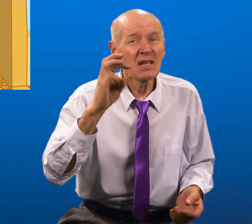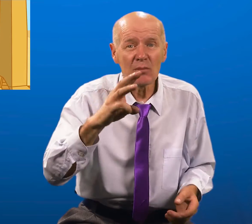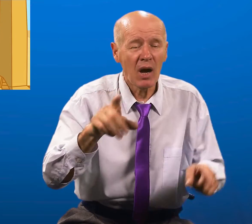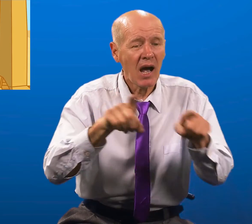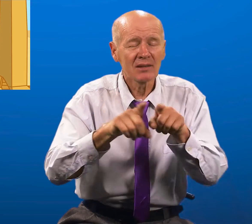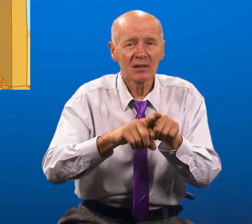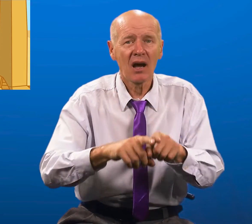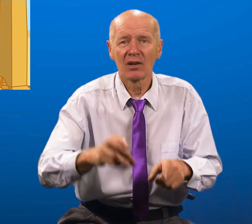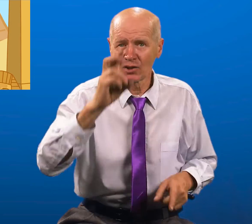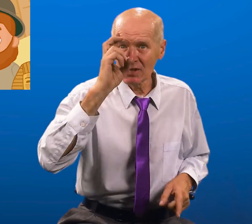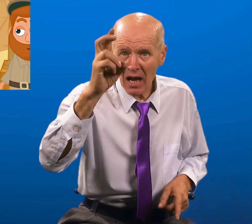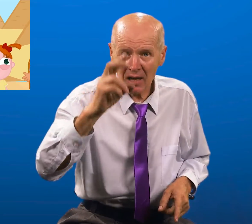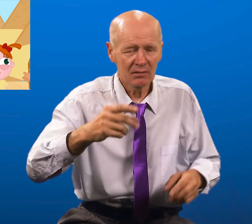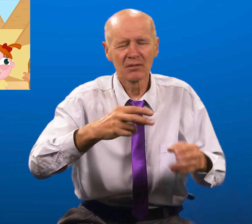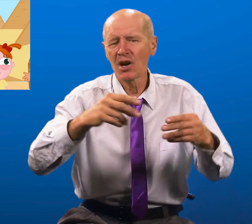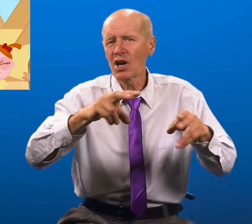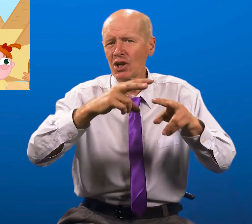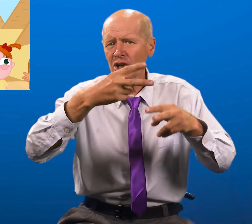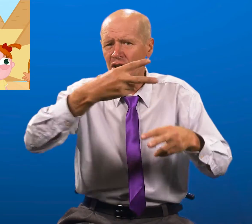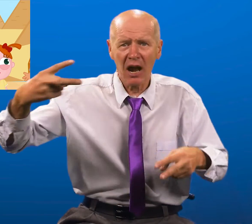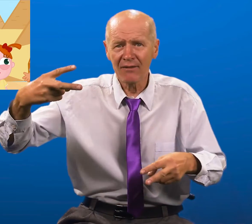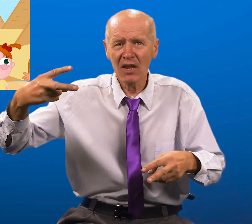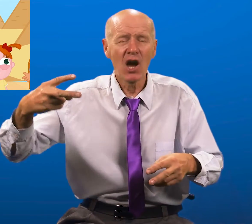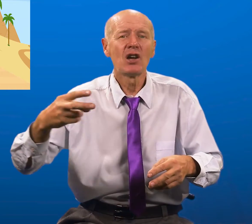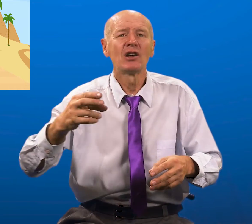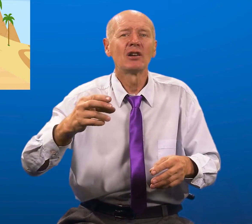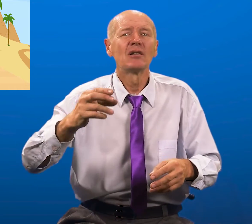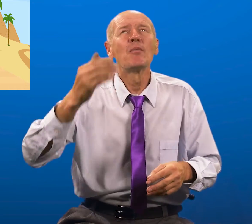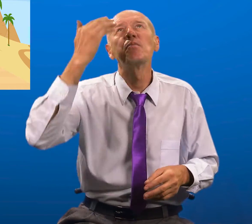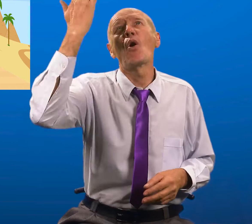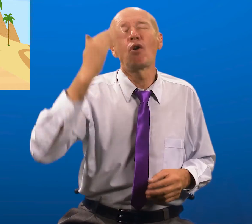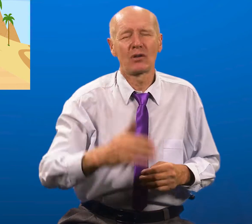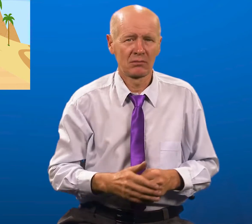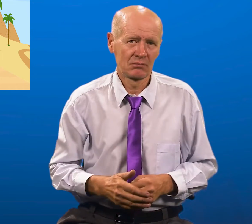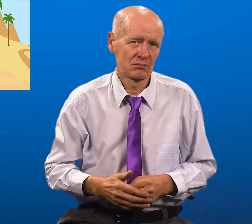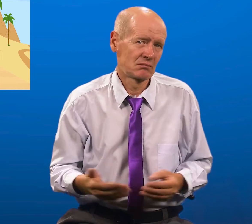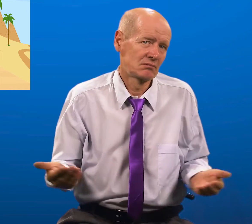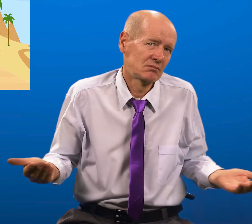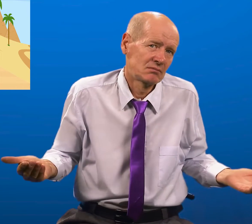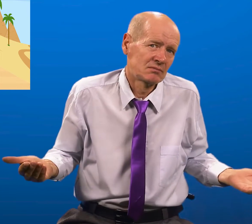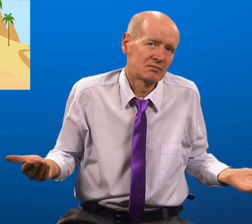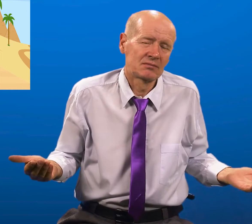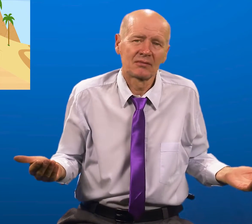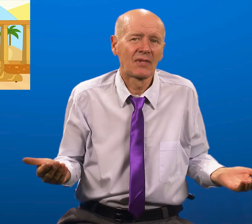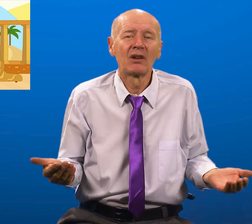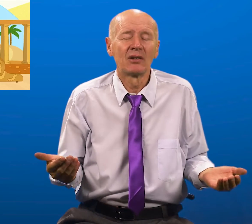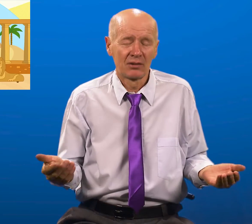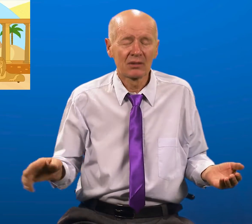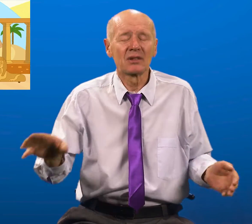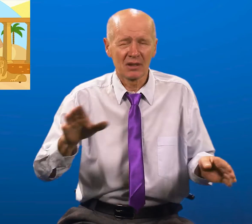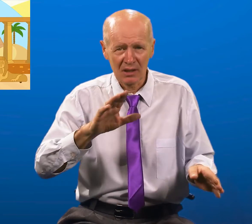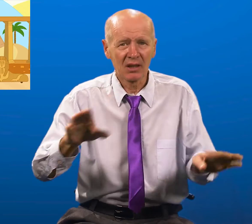мы встречаемся в Египте. И что делал этот фараон? О том, кто такой фараон, мы еще расскажем